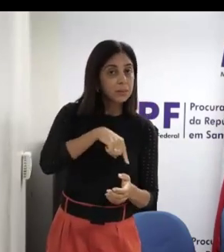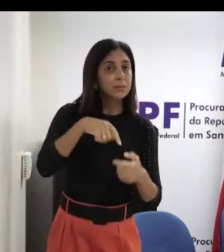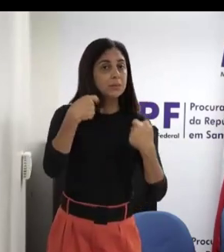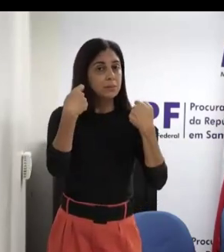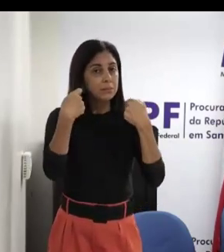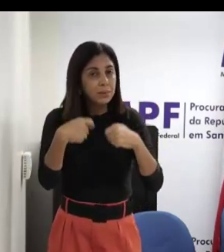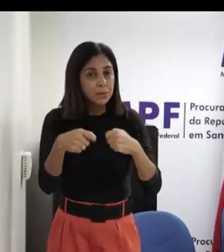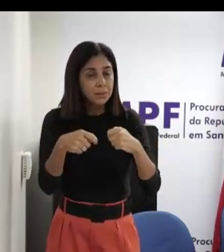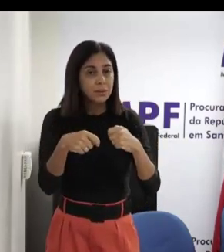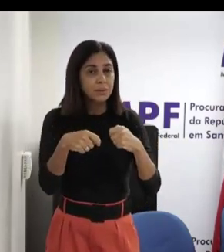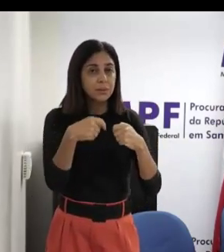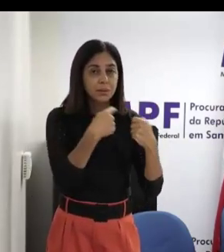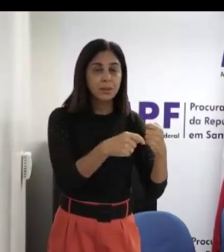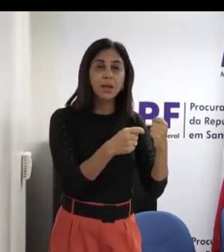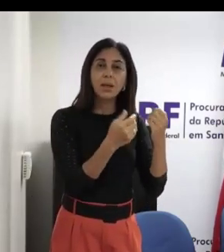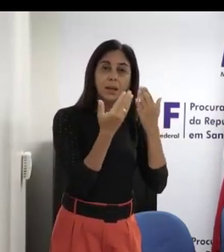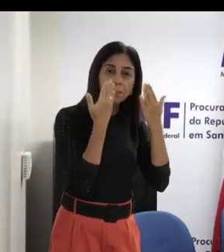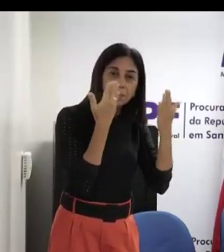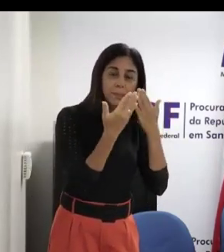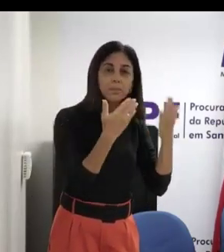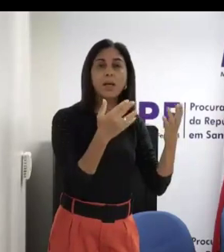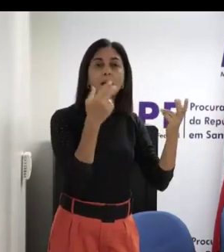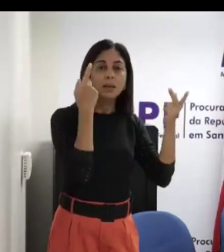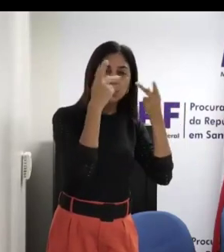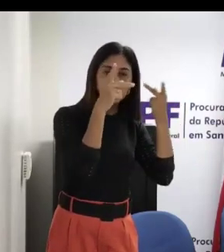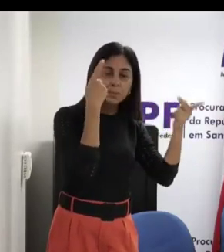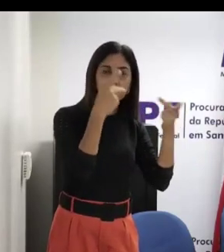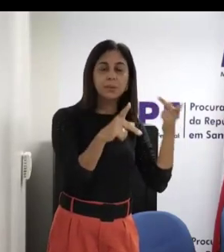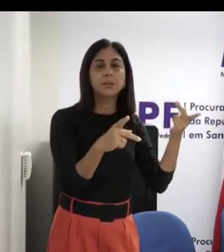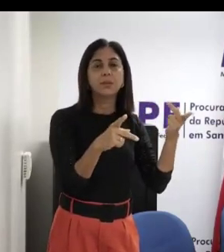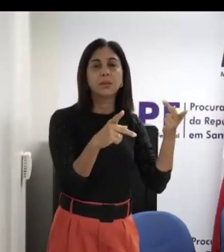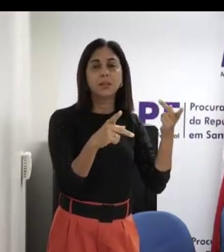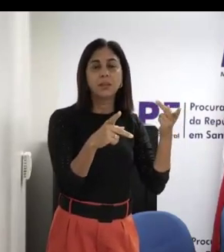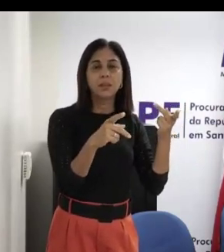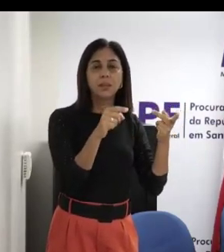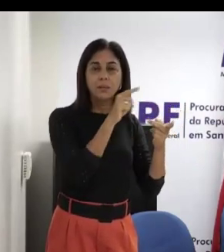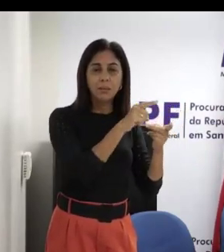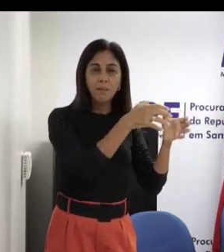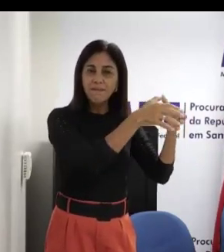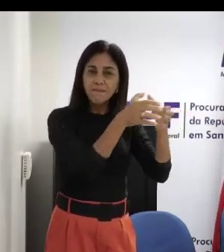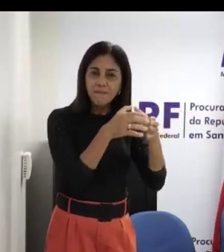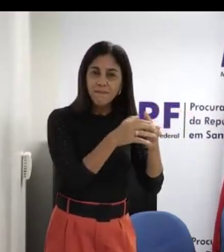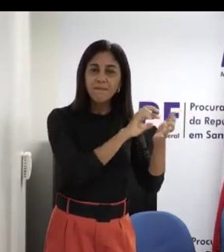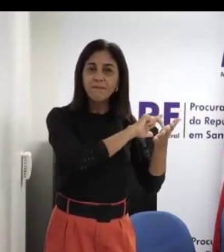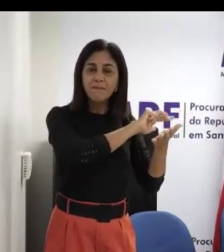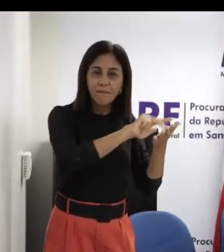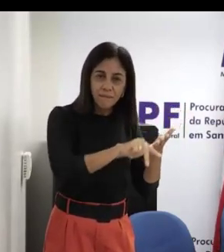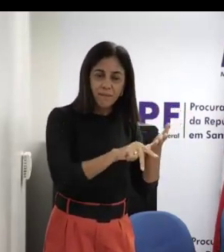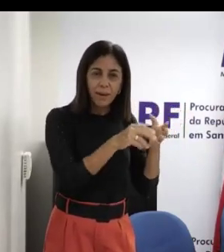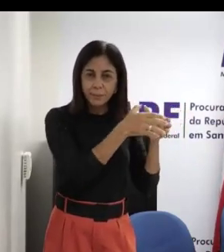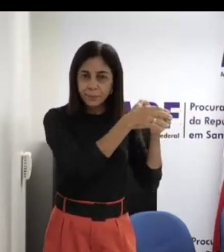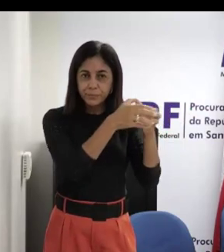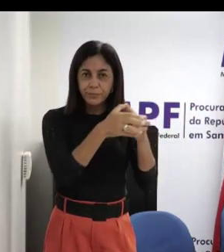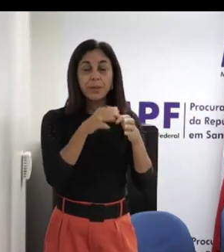psicólogos temos que procurar assistente social tem que procurar rede de apoio paraa criança rede de apoio pra família